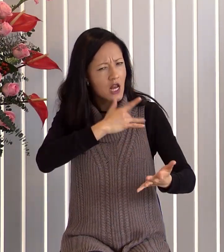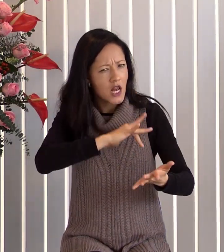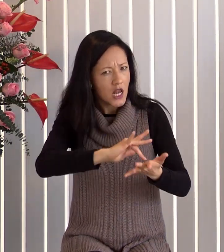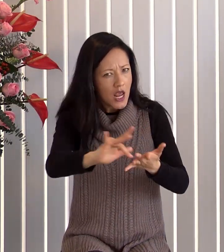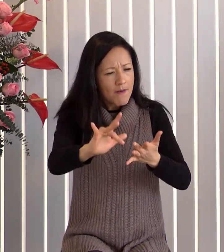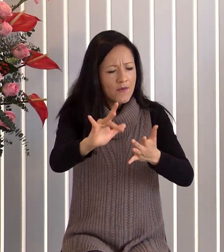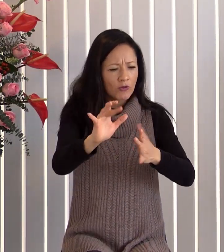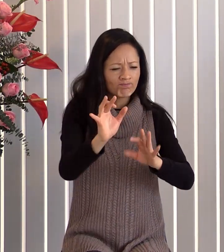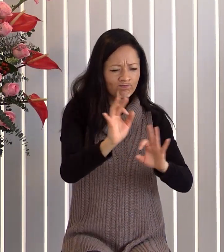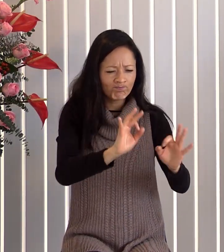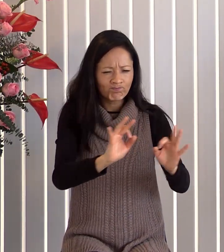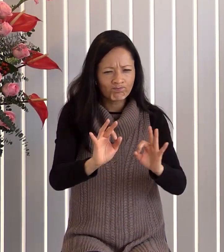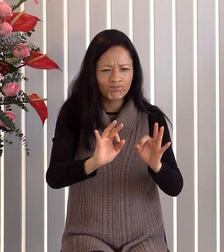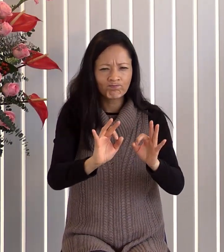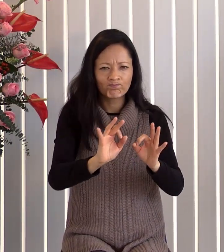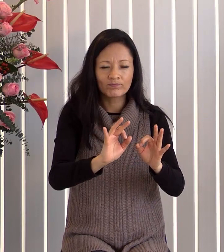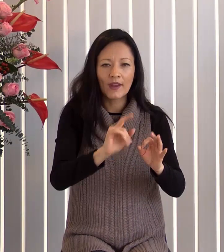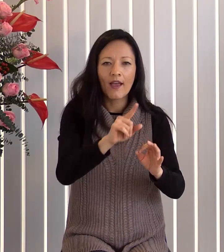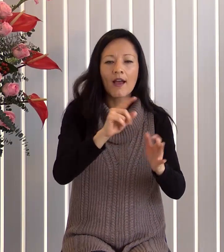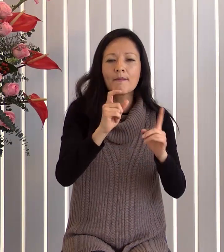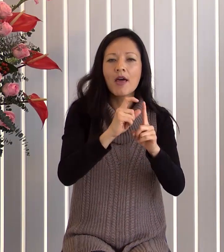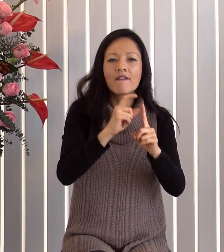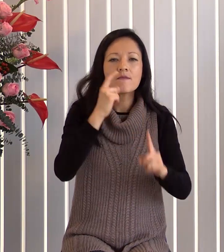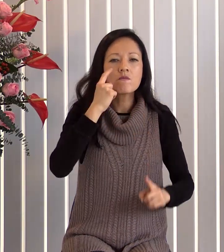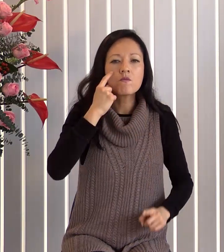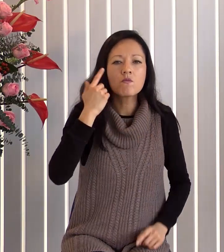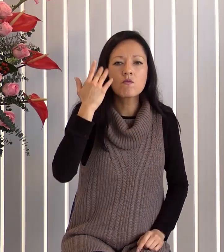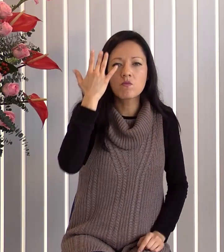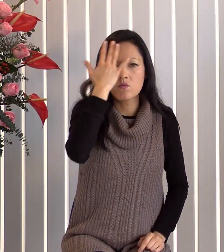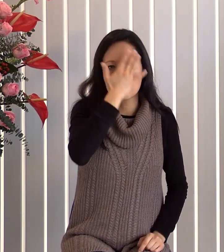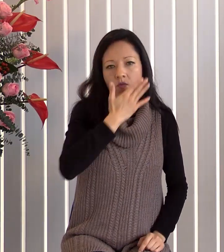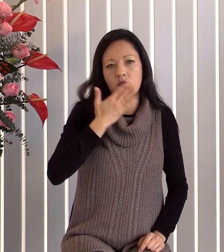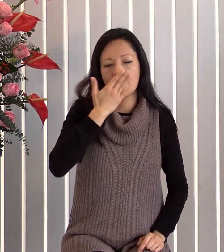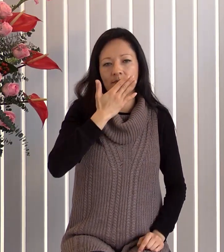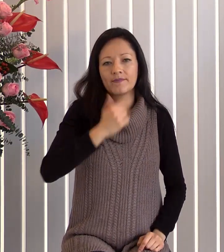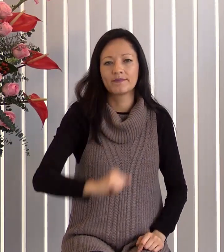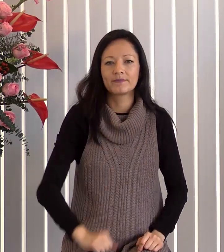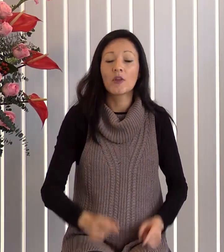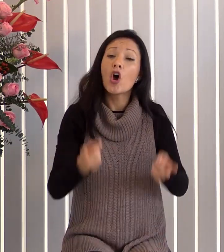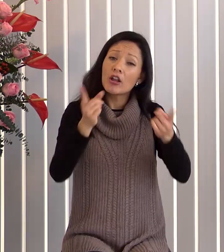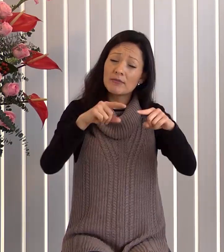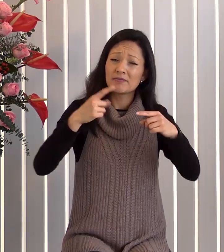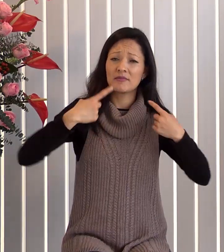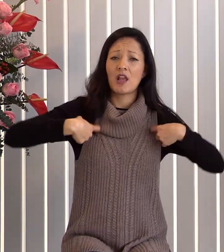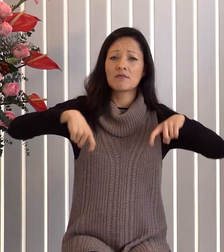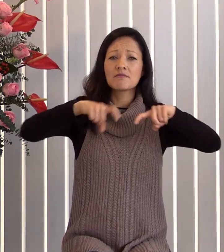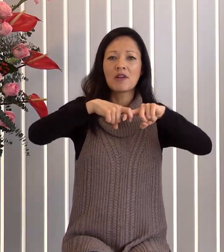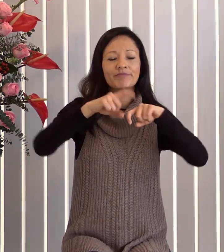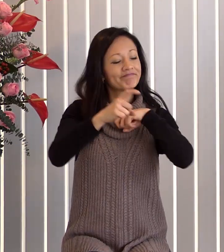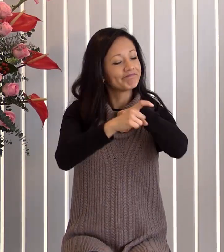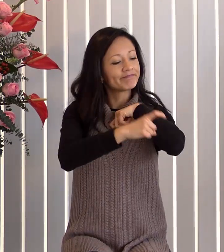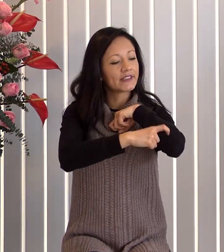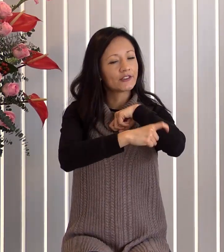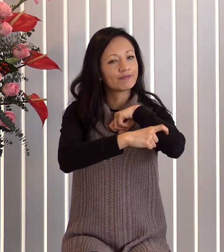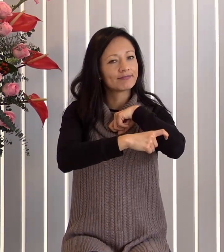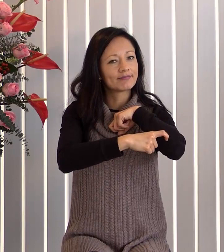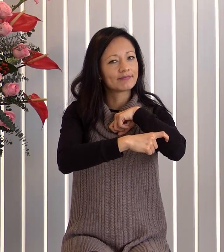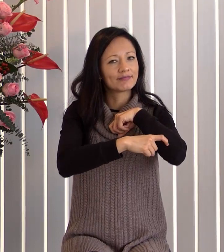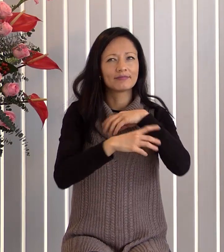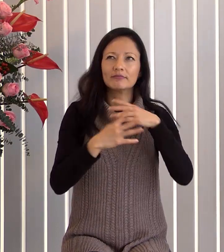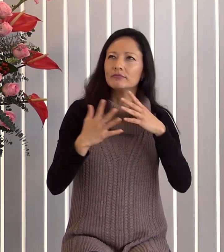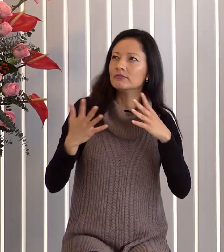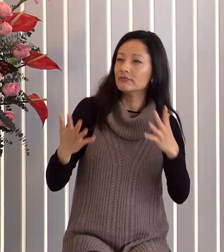afinar, es la palabra probar. O la palabra, en español, tentación. Mire